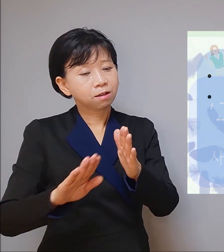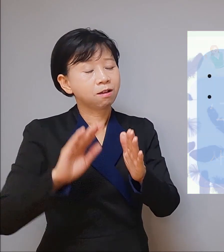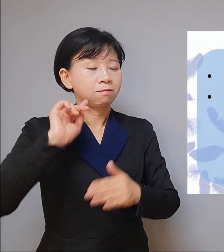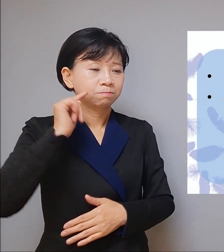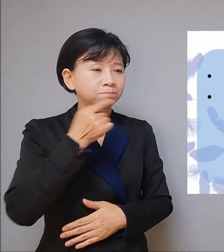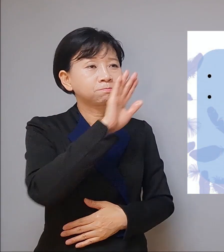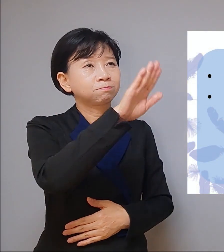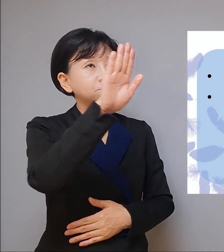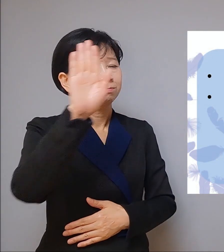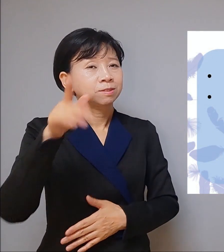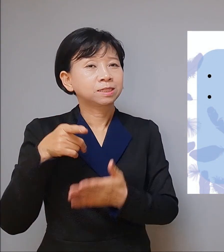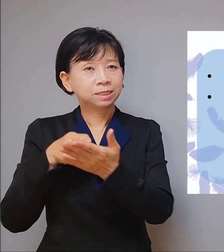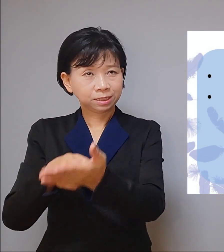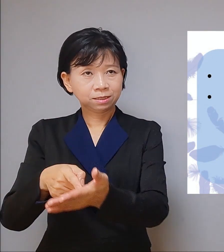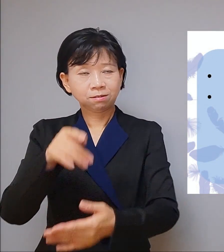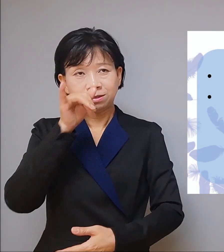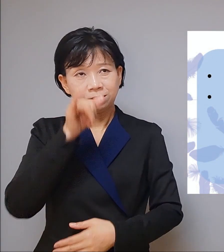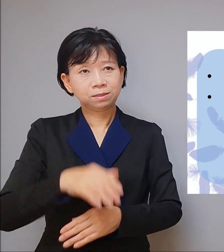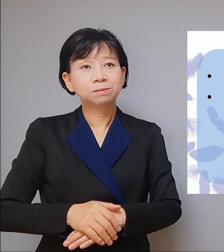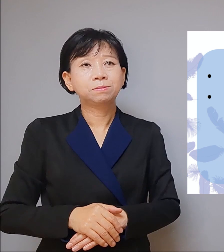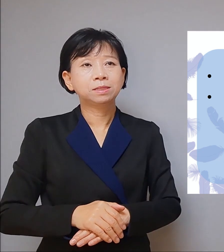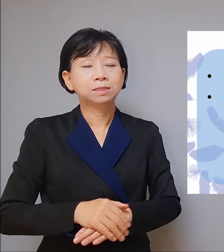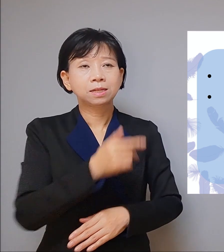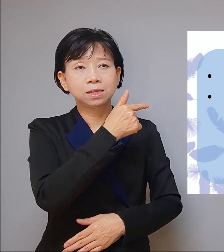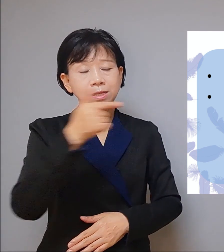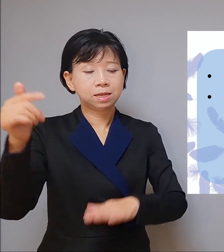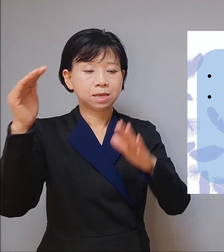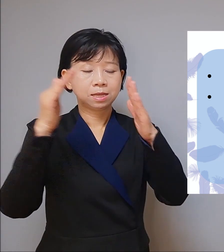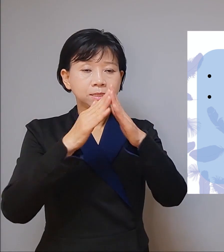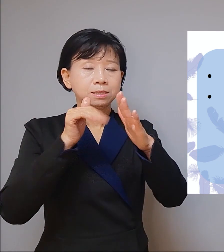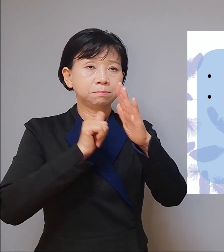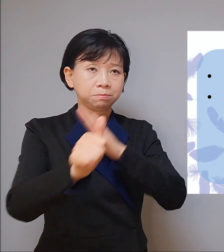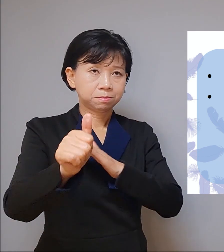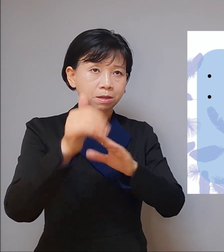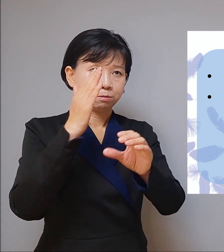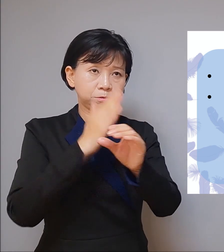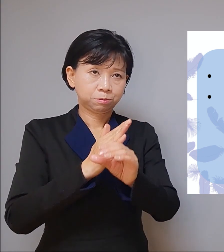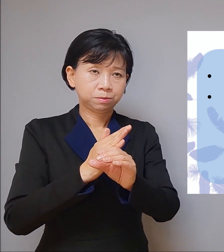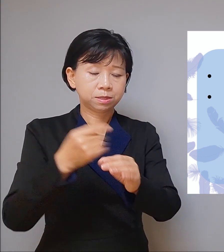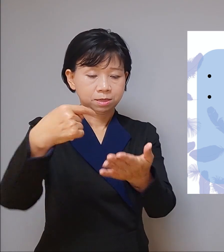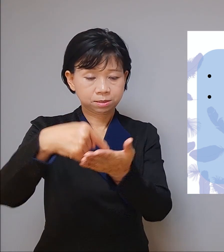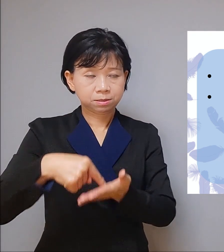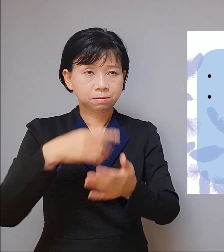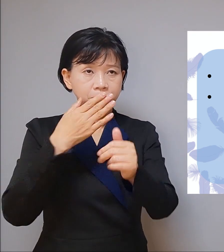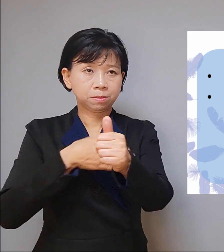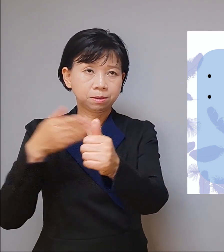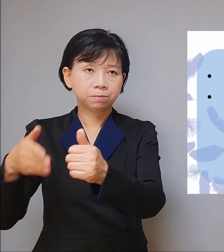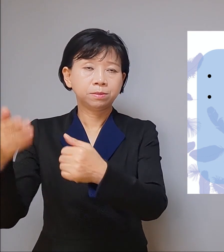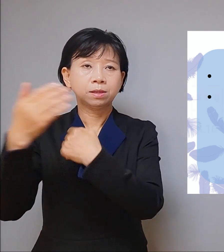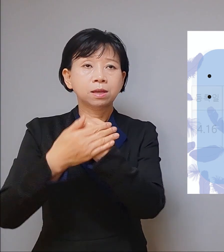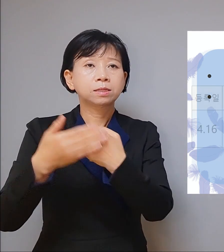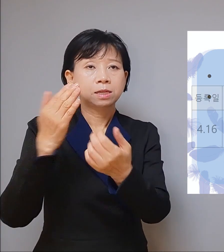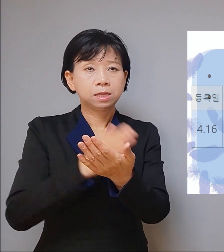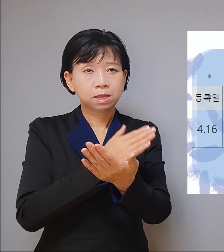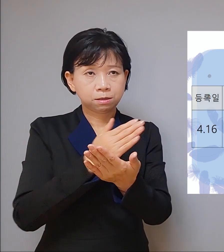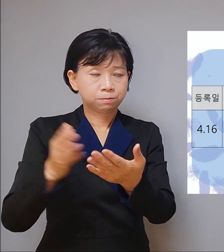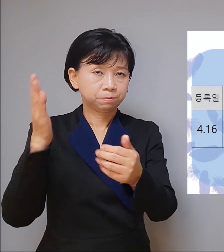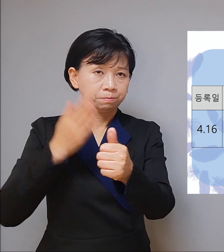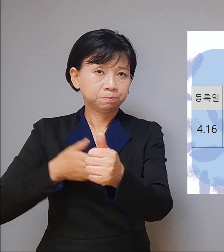신청받습니다. 대신방 중에 있습니다. 원하시는 가정은 신청 바랍니다. 받은 은혜를 주보에